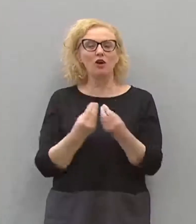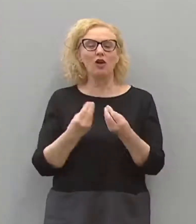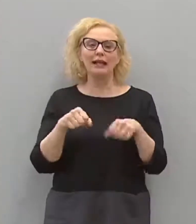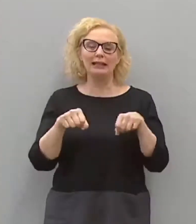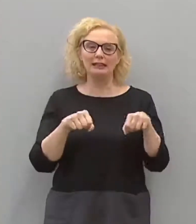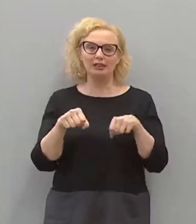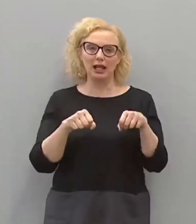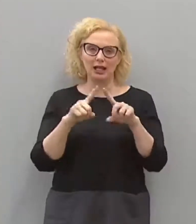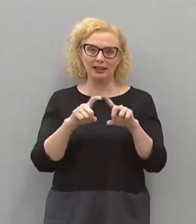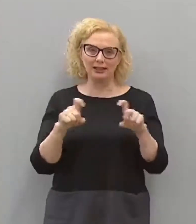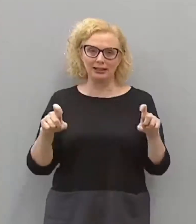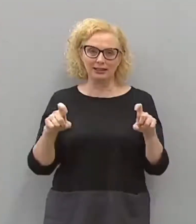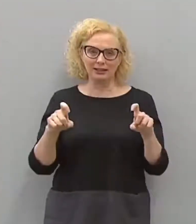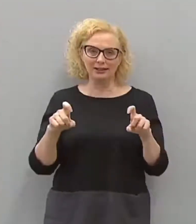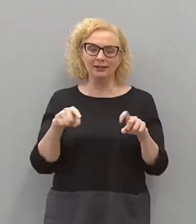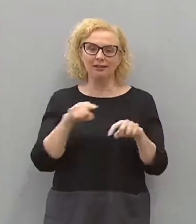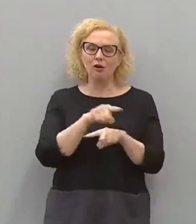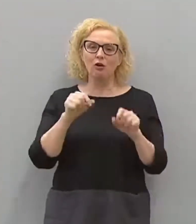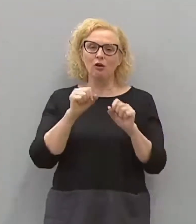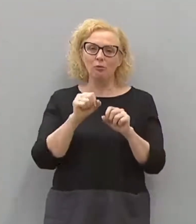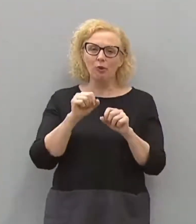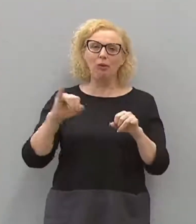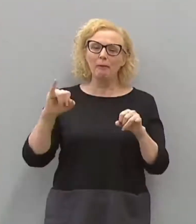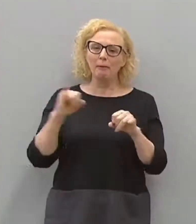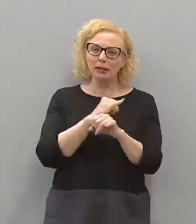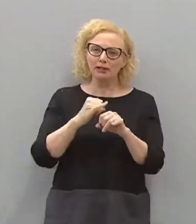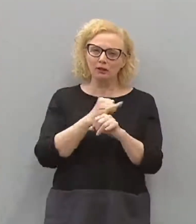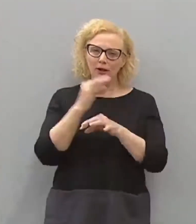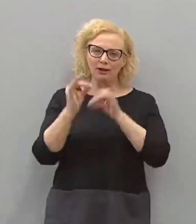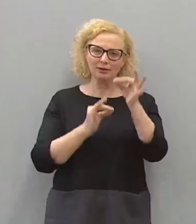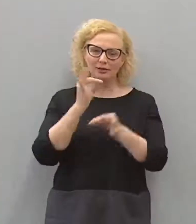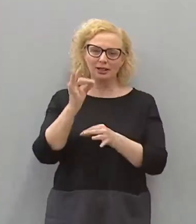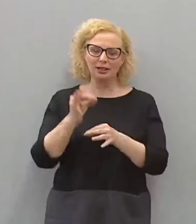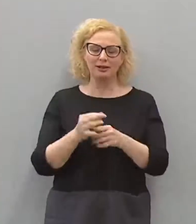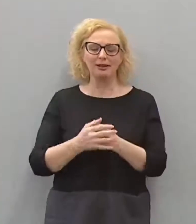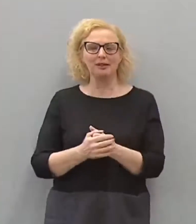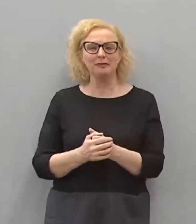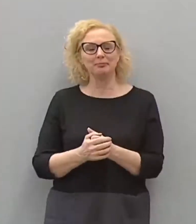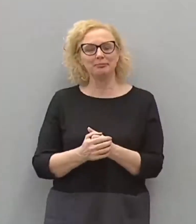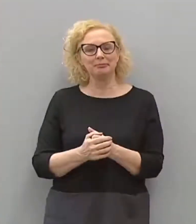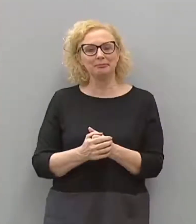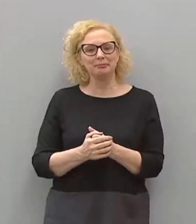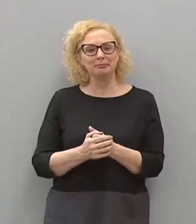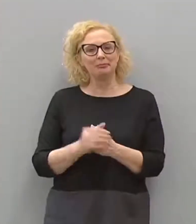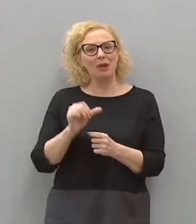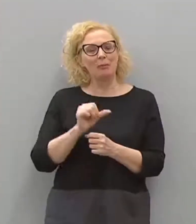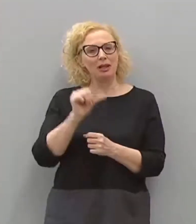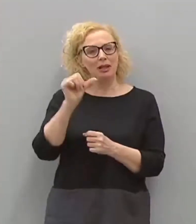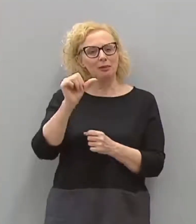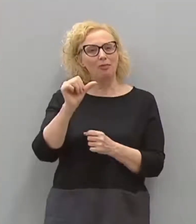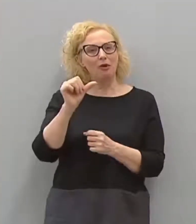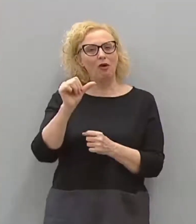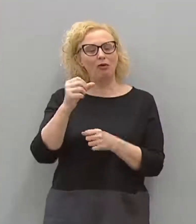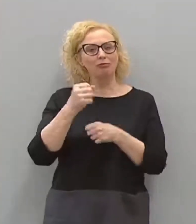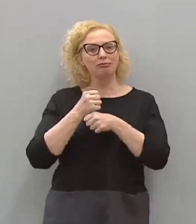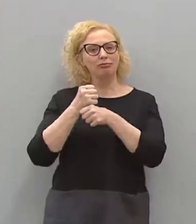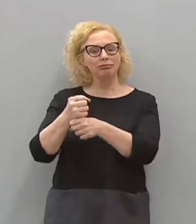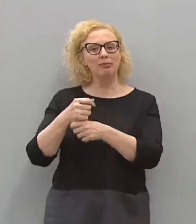per entrare più nello specifico delle materie che ho appena accennato per prima cosa però la parola al